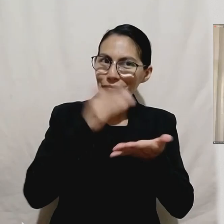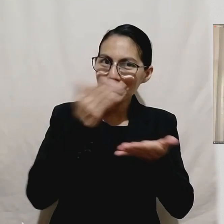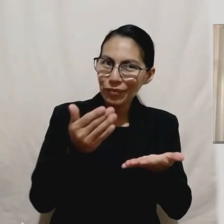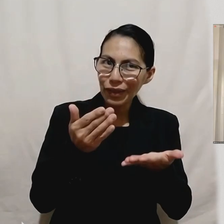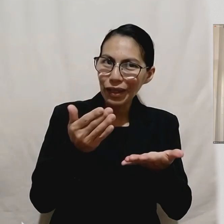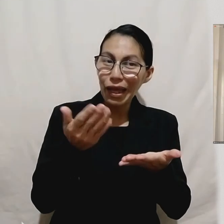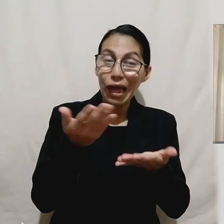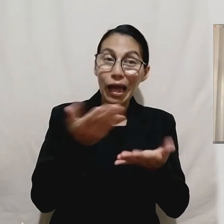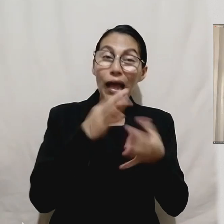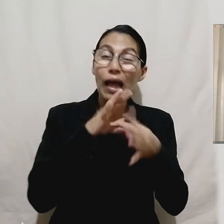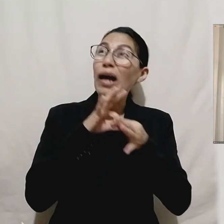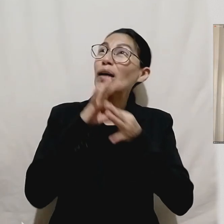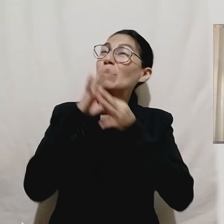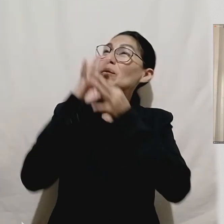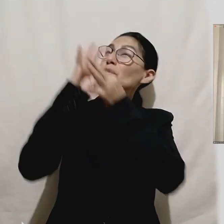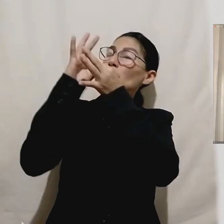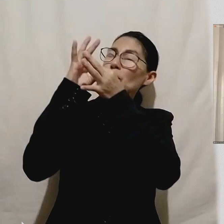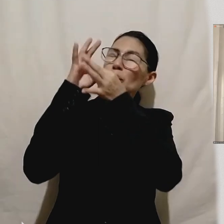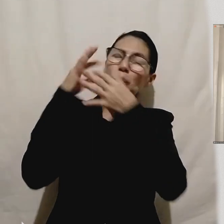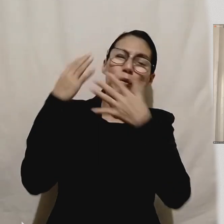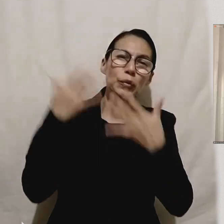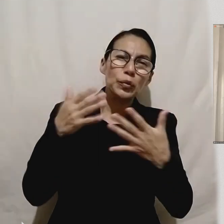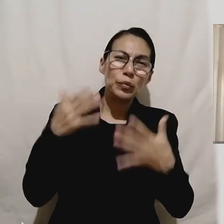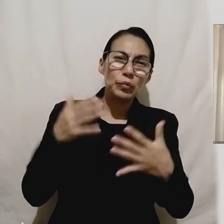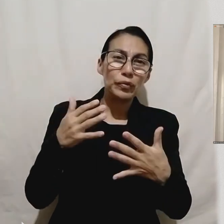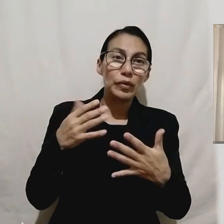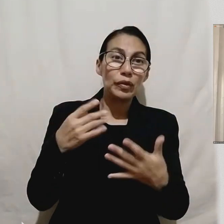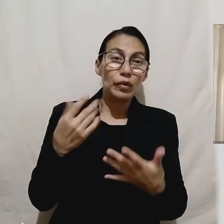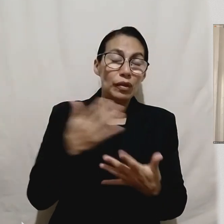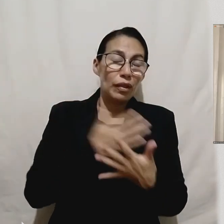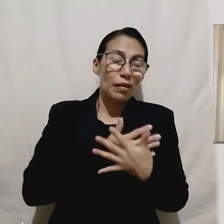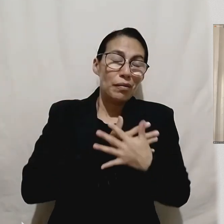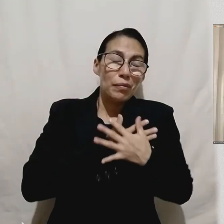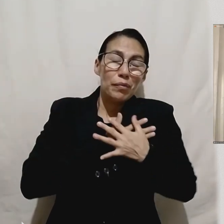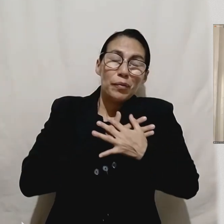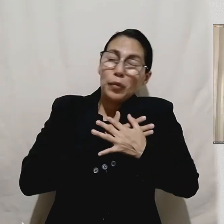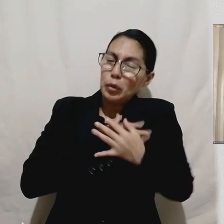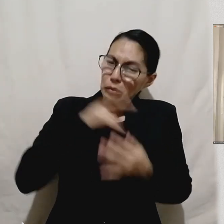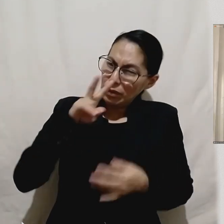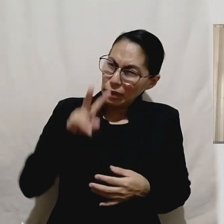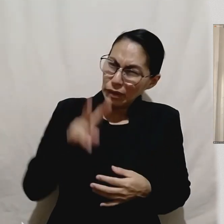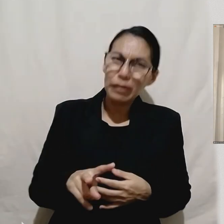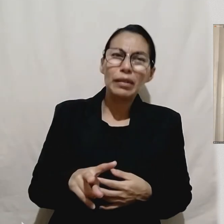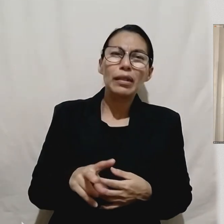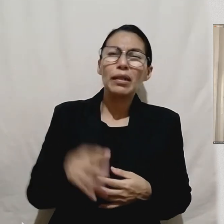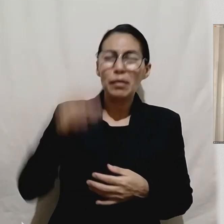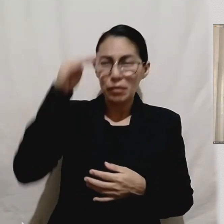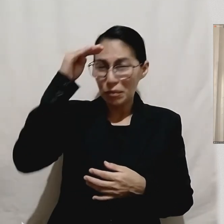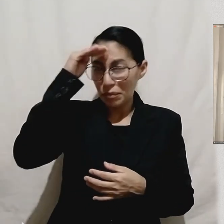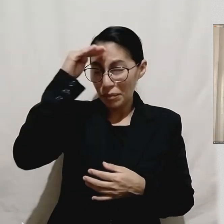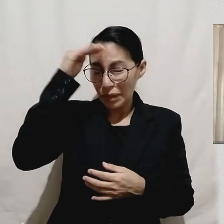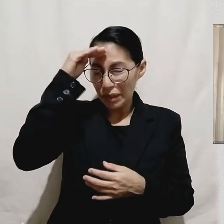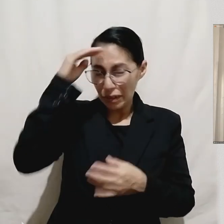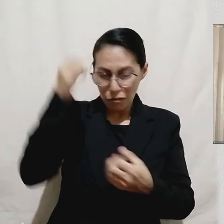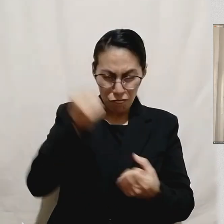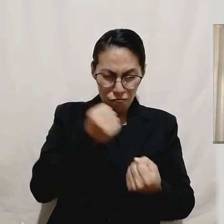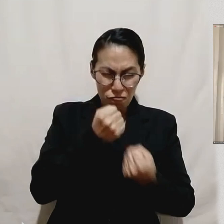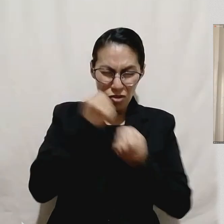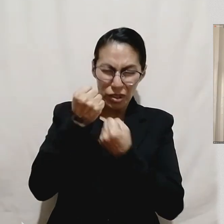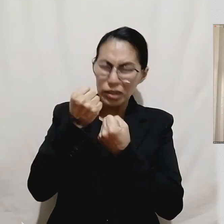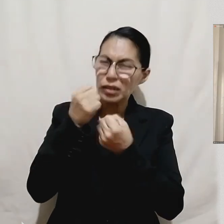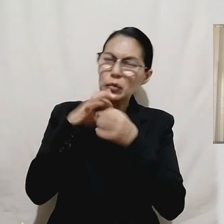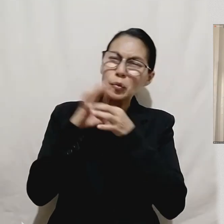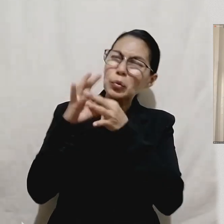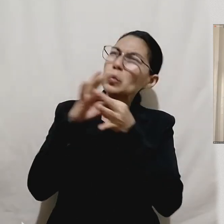es a través de esta íntima Comunión con Dios con todo nuestro amor nuestra mente